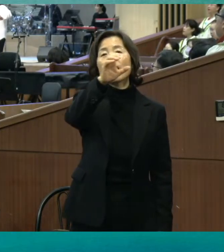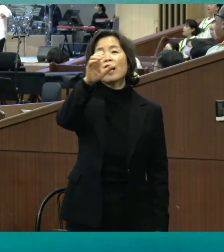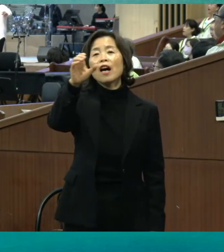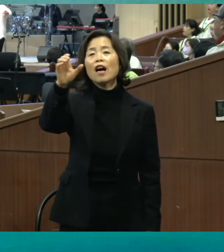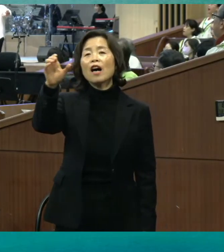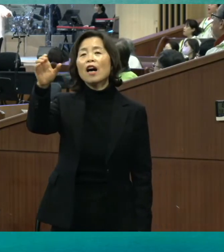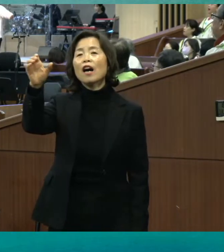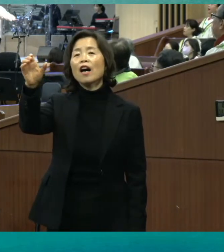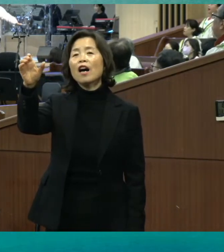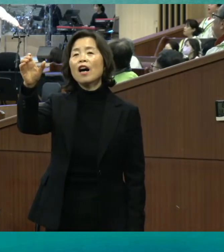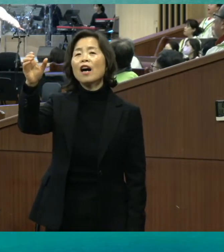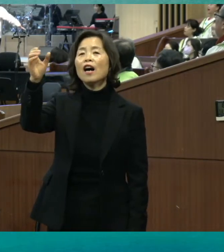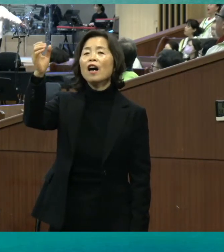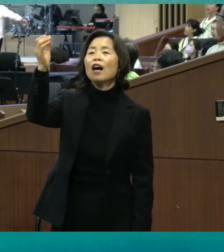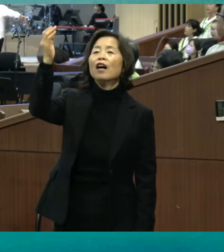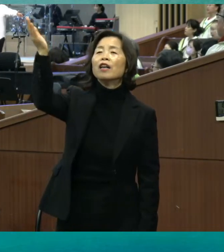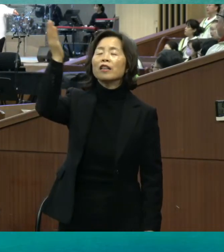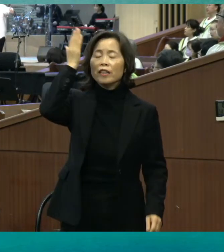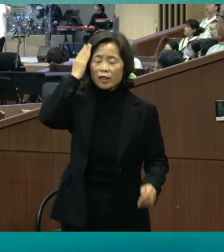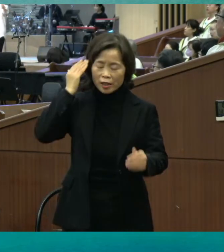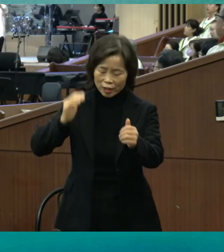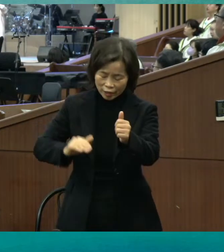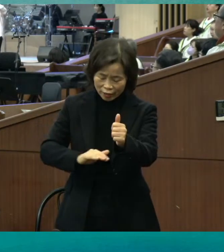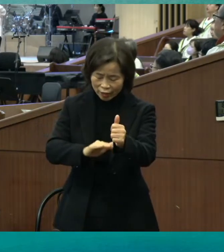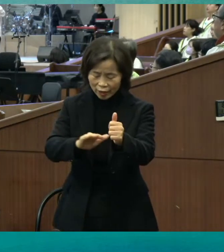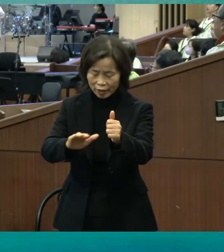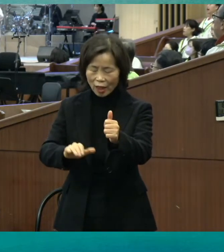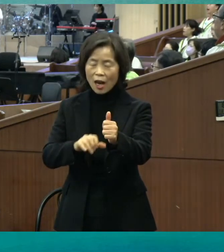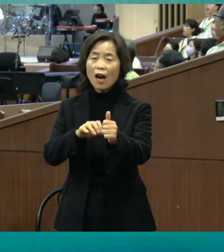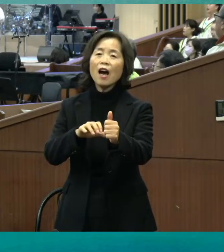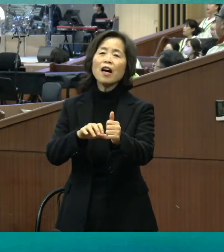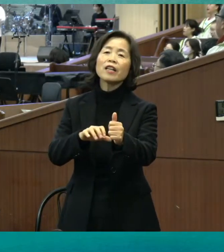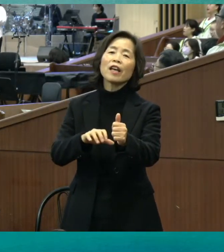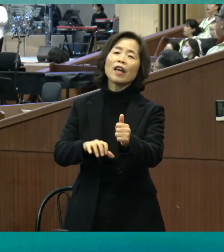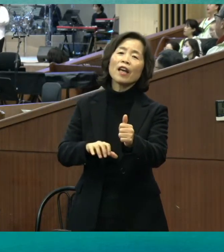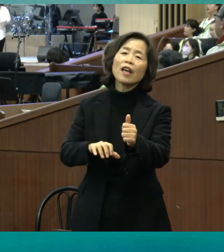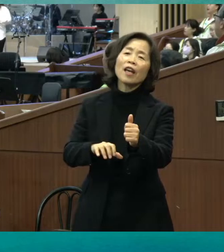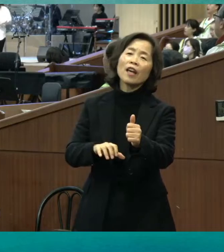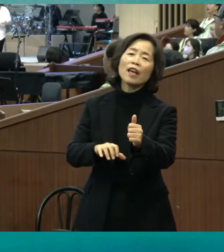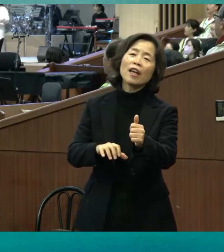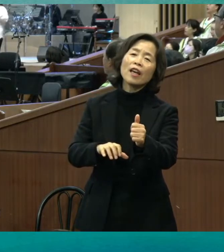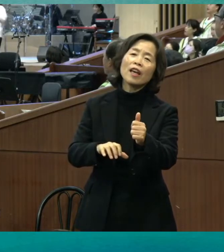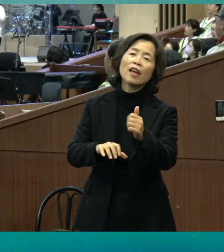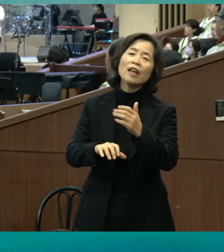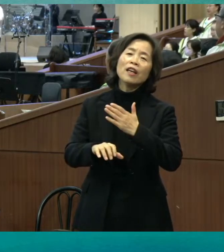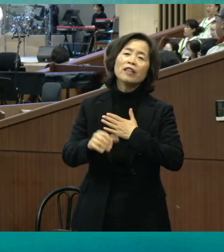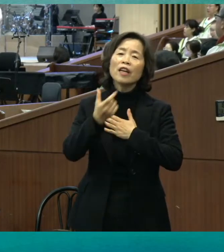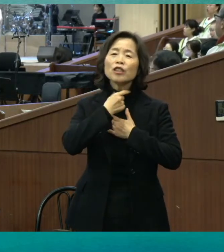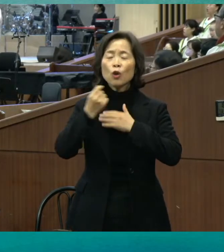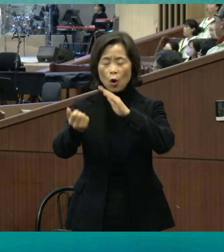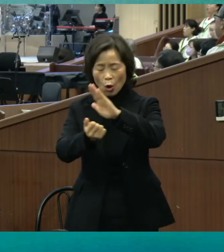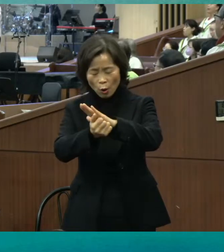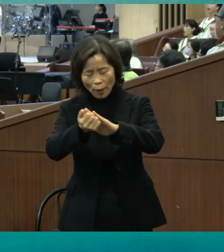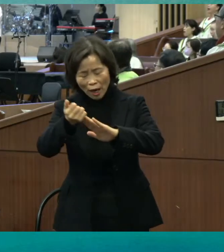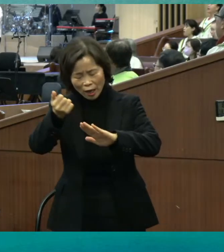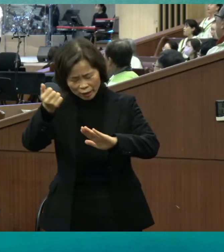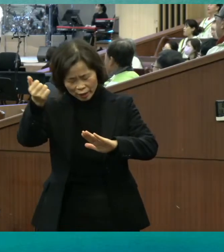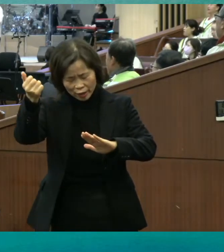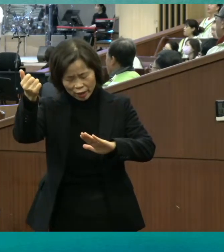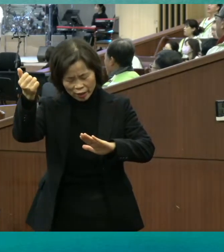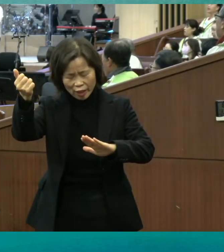십자가 그 그는 내 소망이 있습니다 내